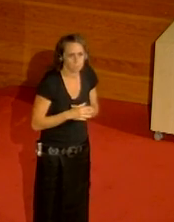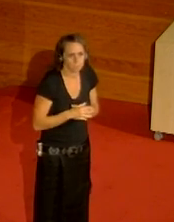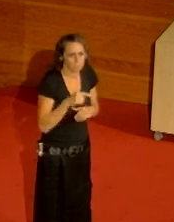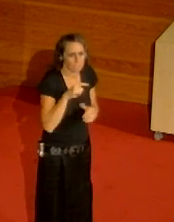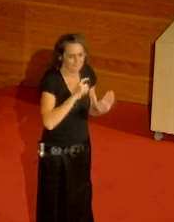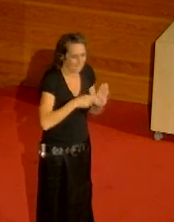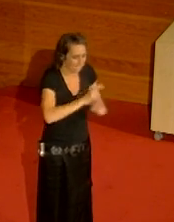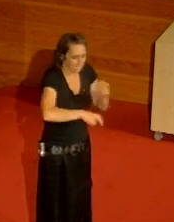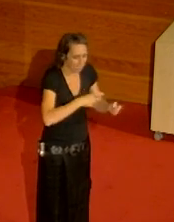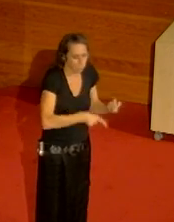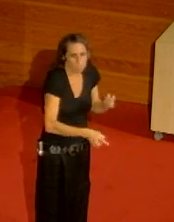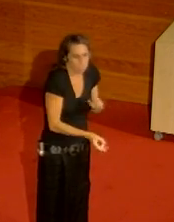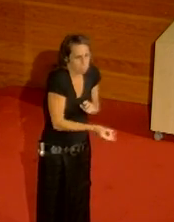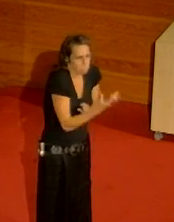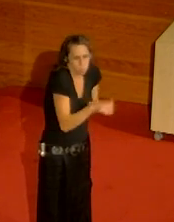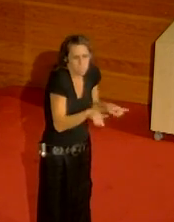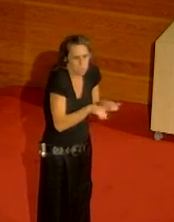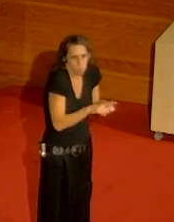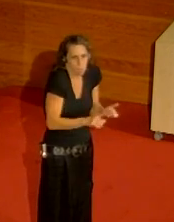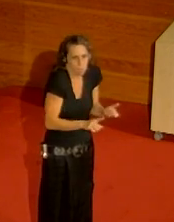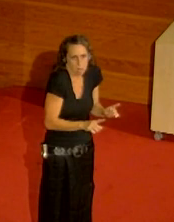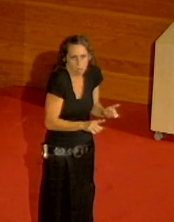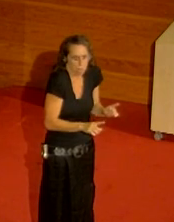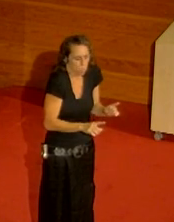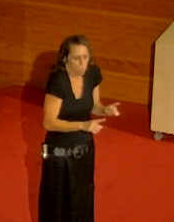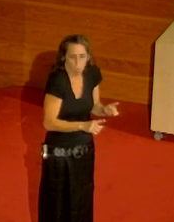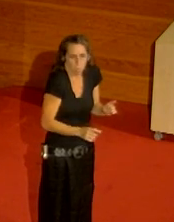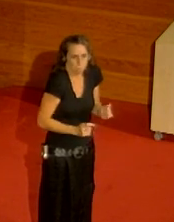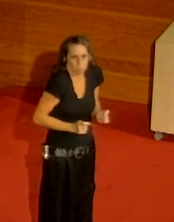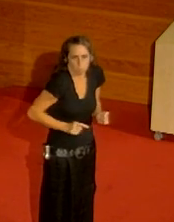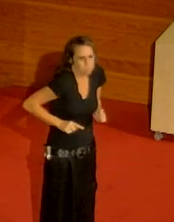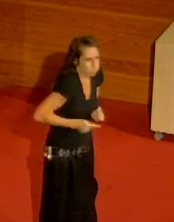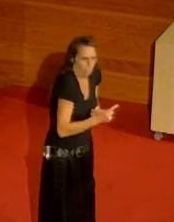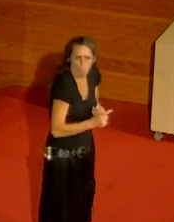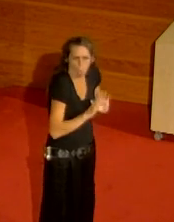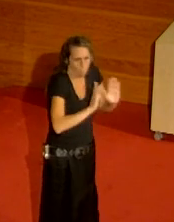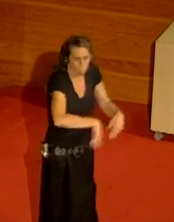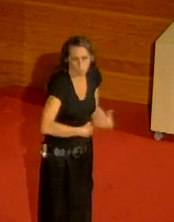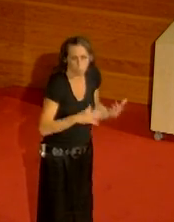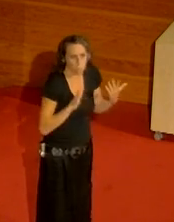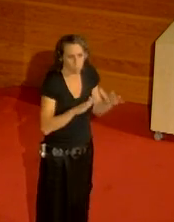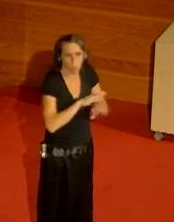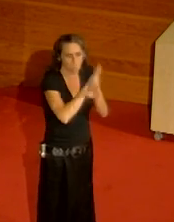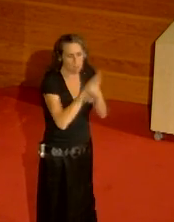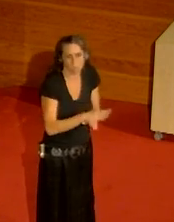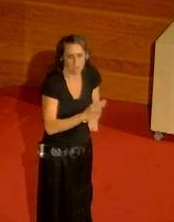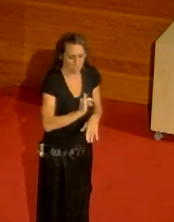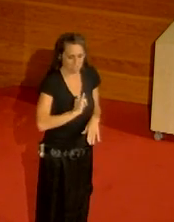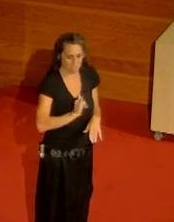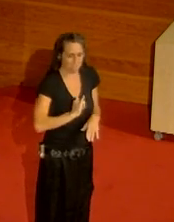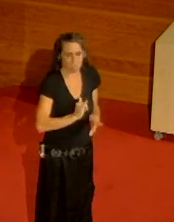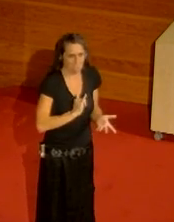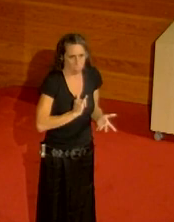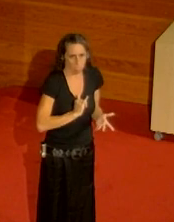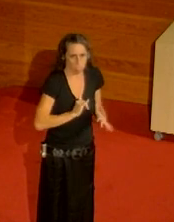detonante porque lo que subí hace de fondo de estas protestas es esta esta crisis de identidad este punto de inflexión en el que Israel se tiene que plantear